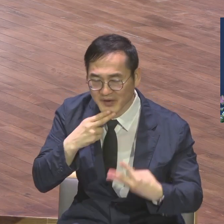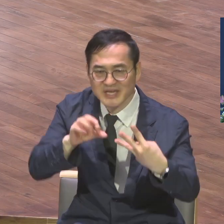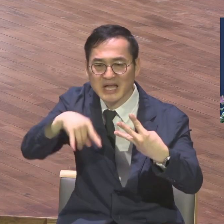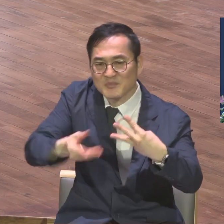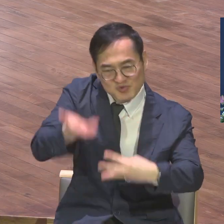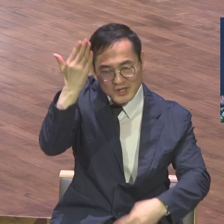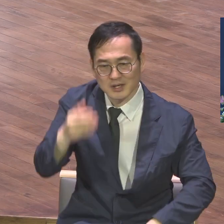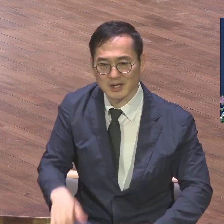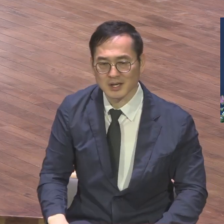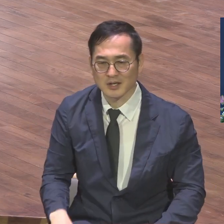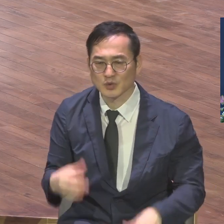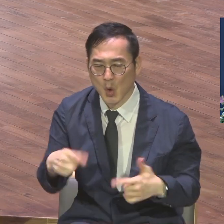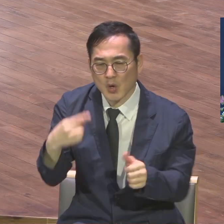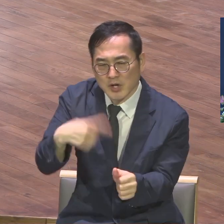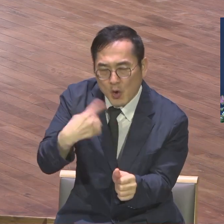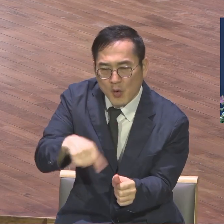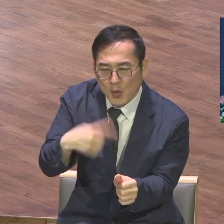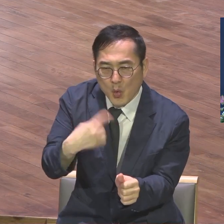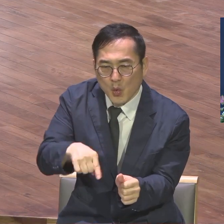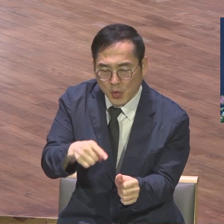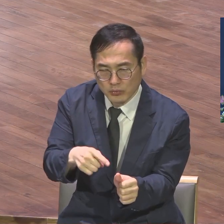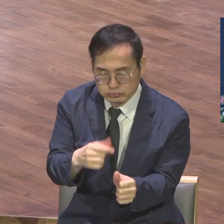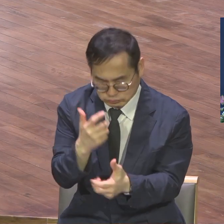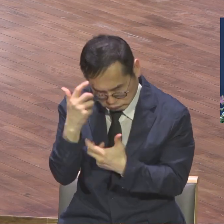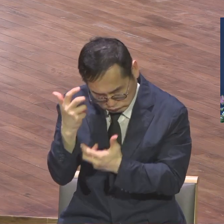조기 영어 교육비 세계 푸등의 1위